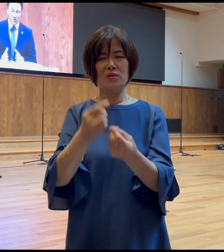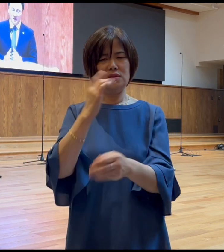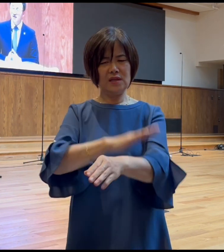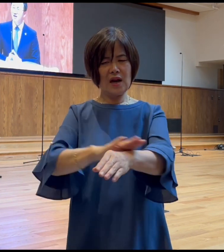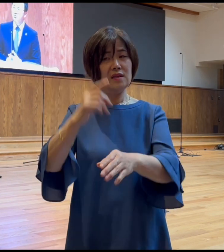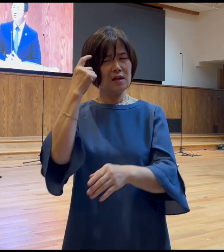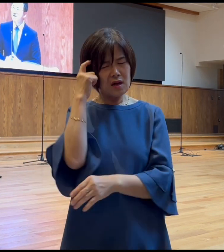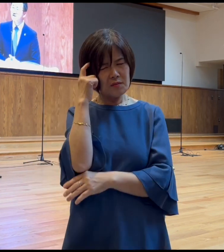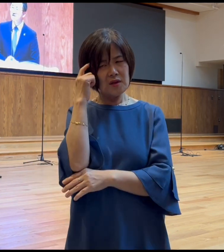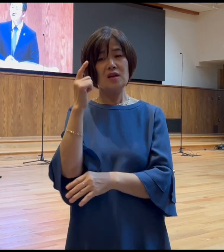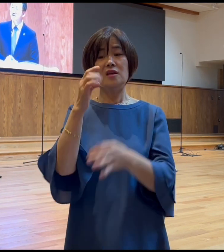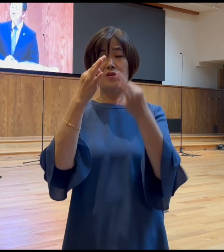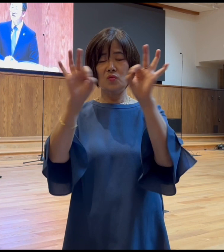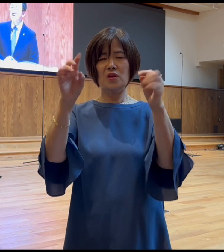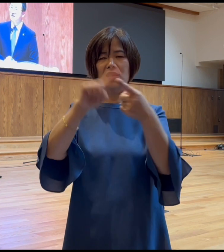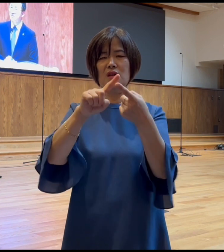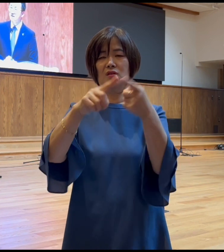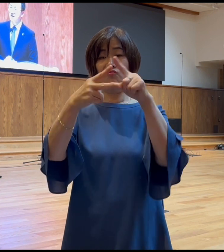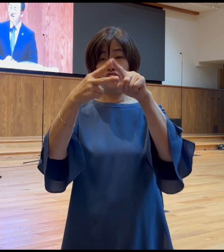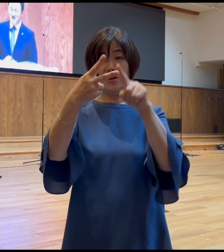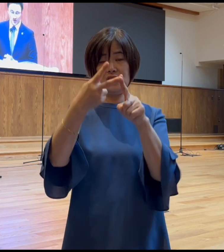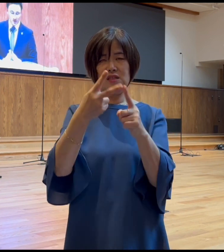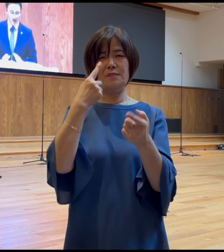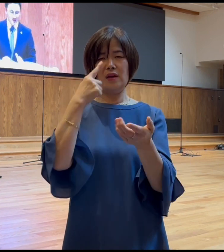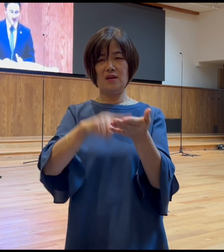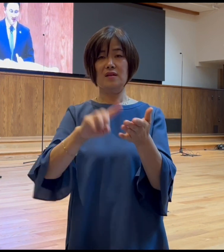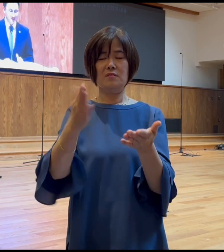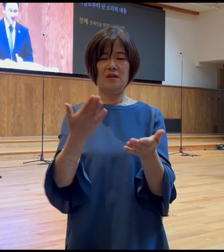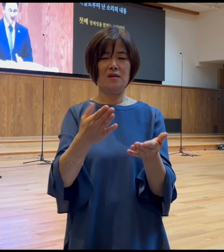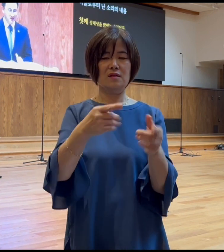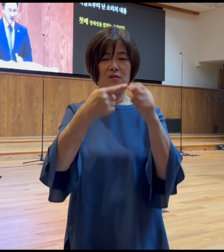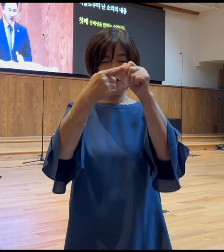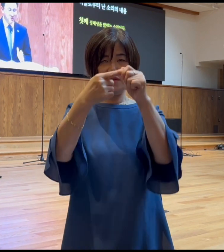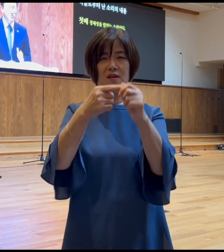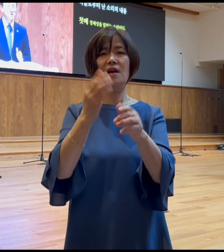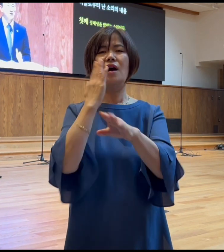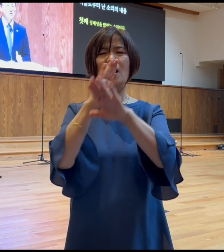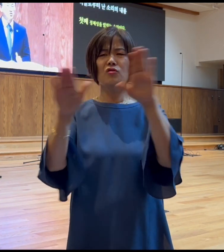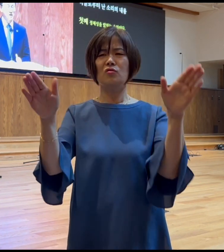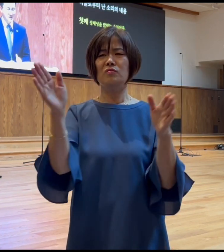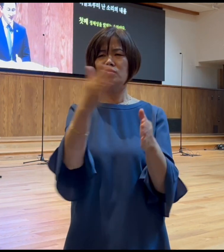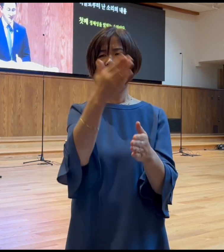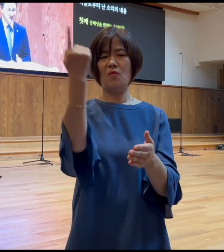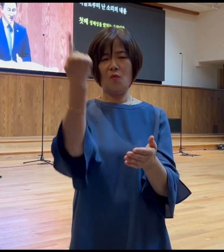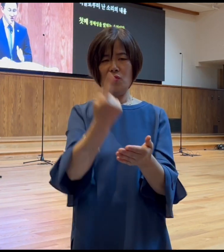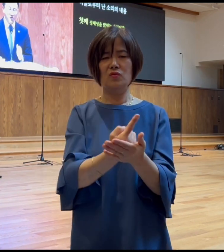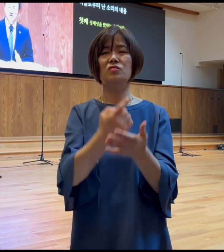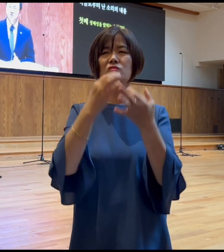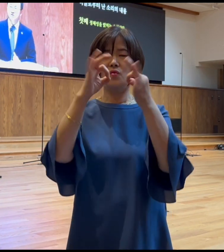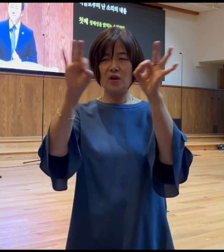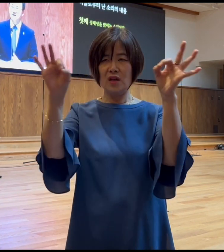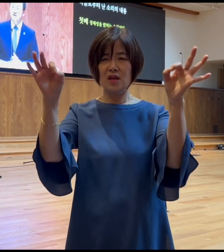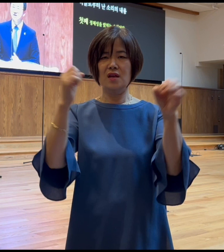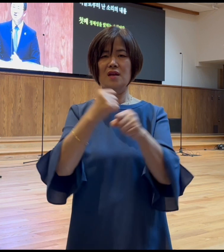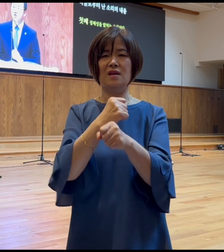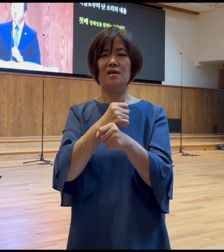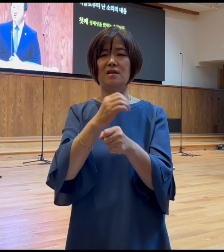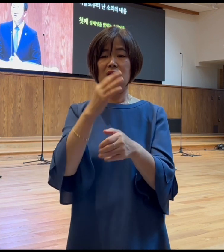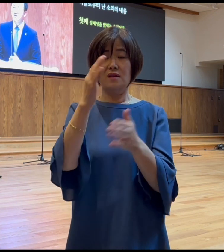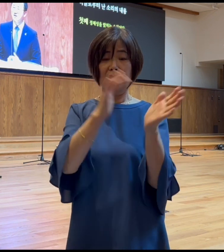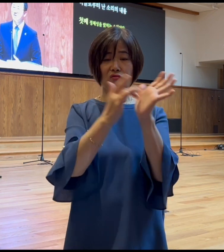이 소리에 대해 두 가지를 발견하게 됩니다. 첫째는 하늘로부터 난 소리는 정체성을